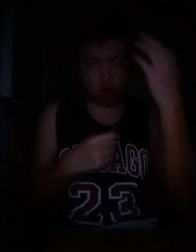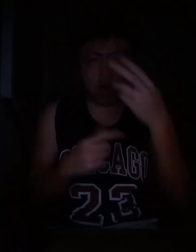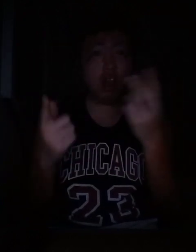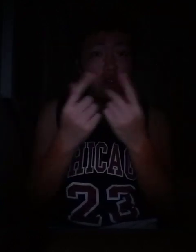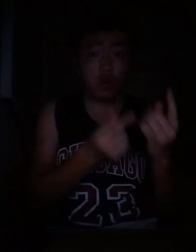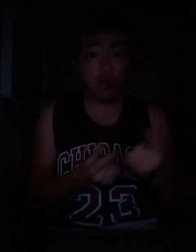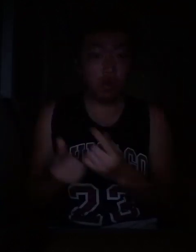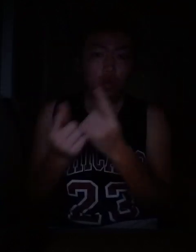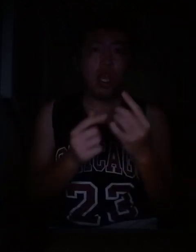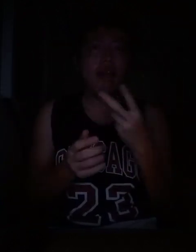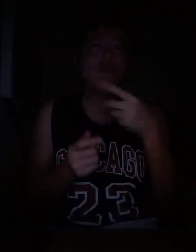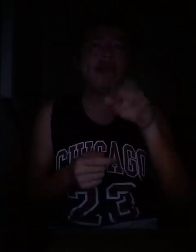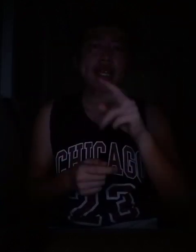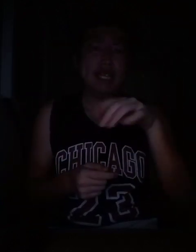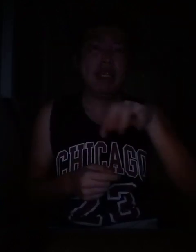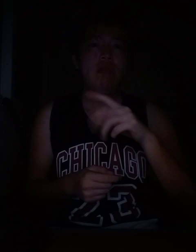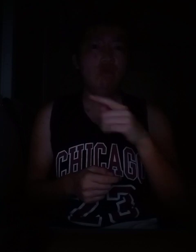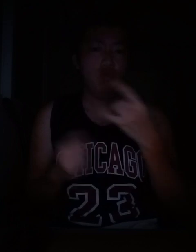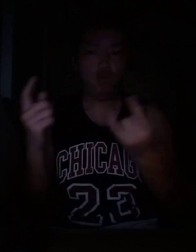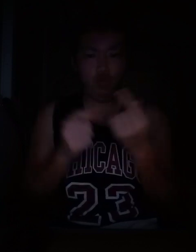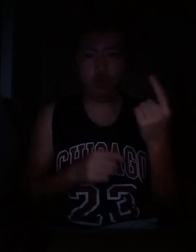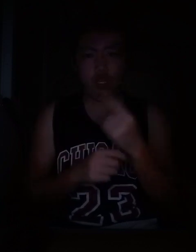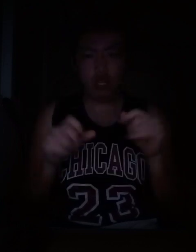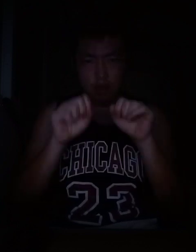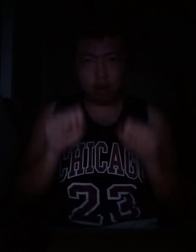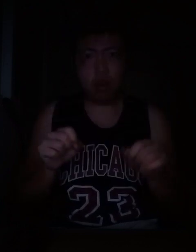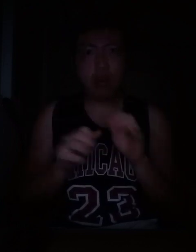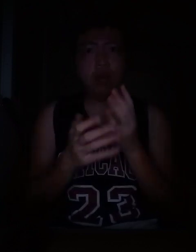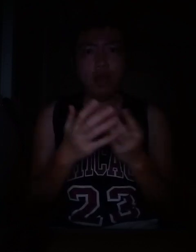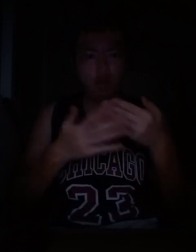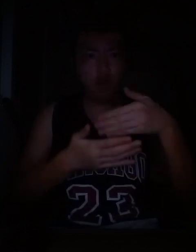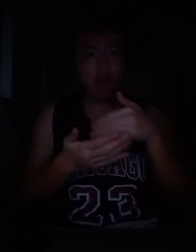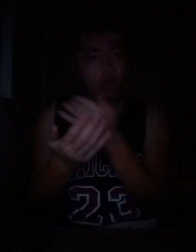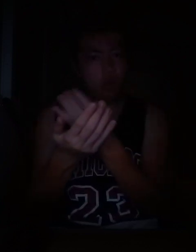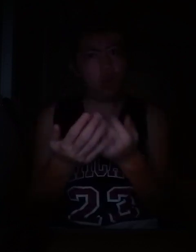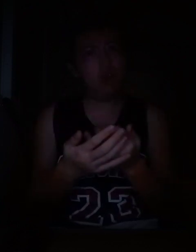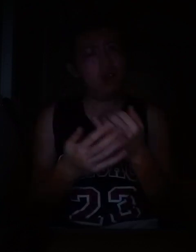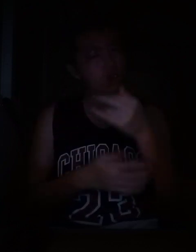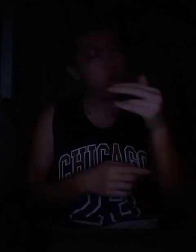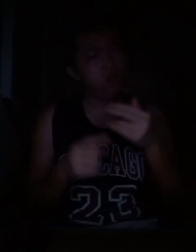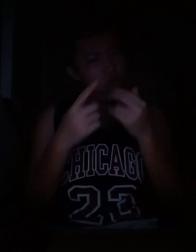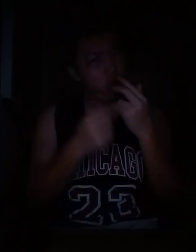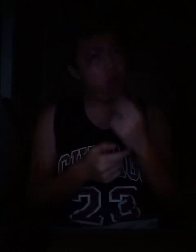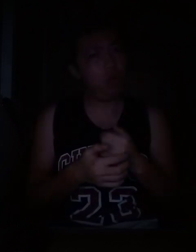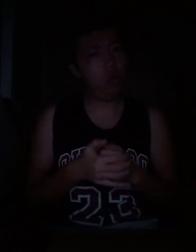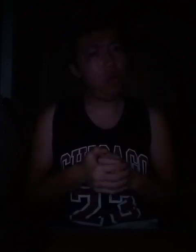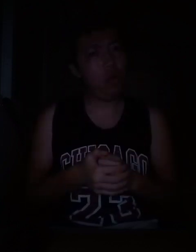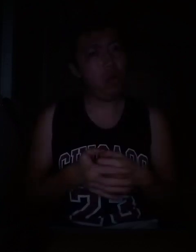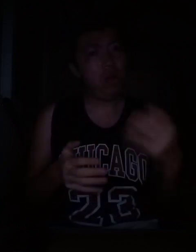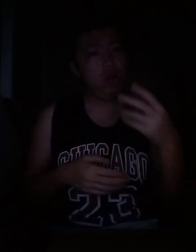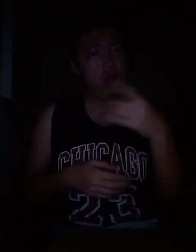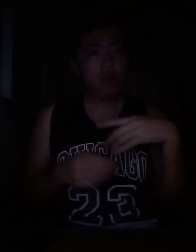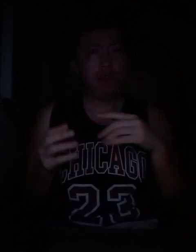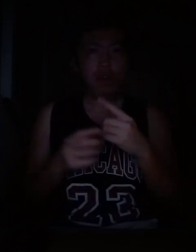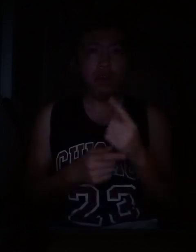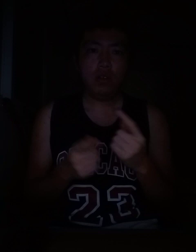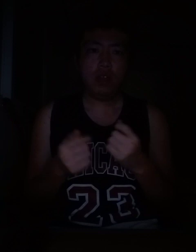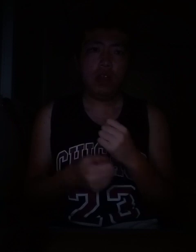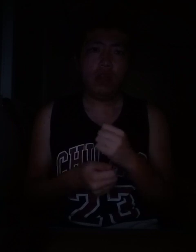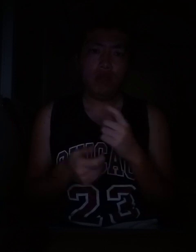인도네시아와 태국, 베트남 고위급 인사들에게 에이펙 제주 유치 지지를 요청했고 지난해 개최지였던 방콕시에서